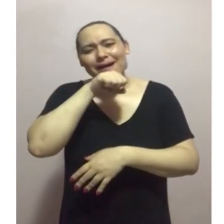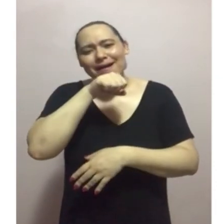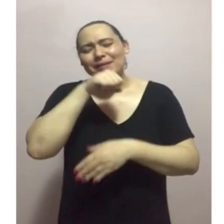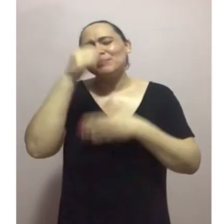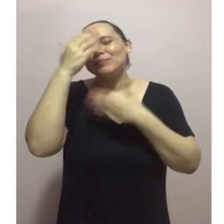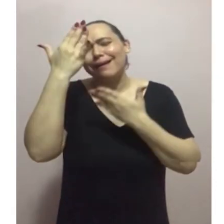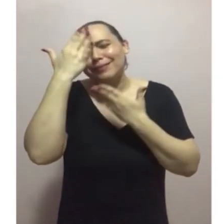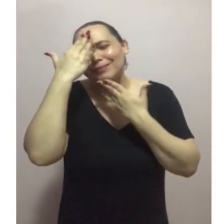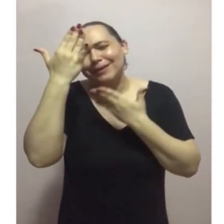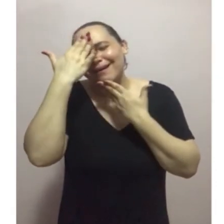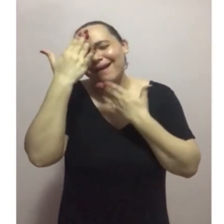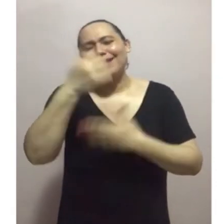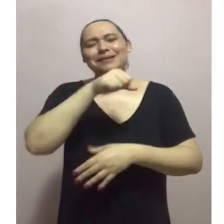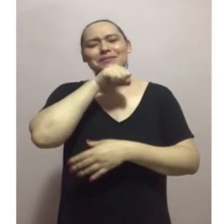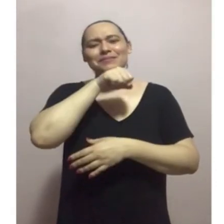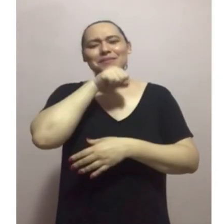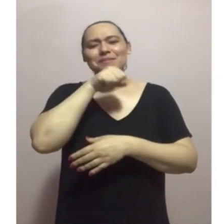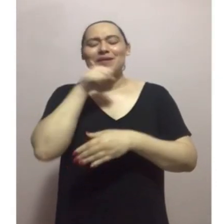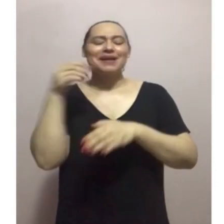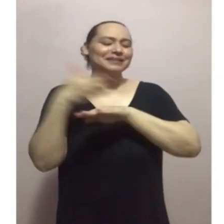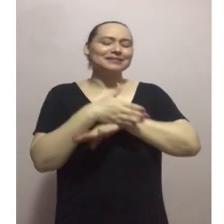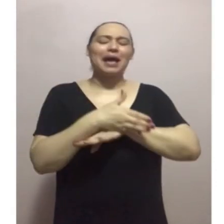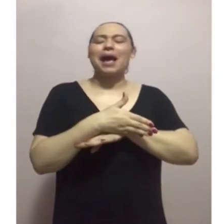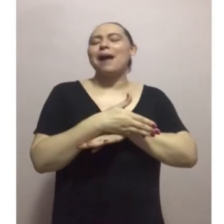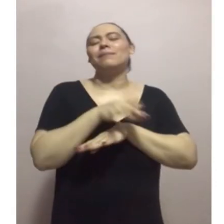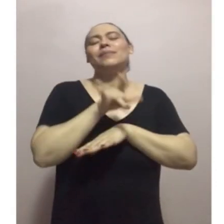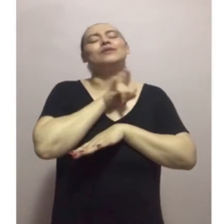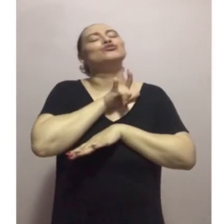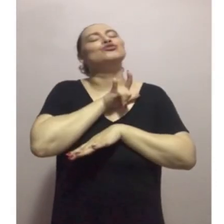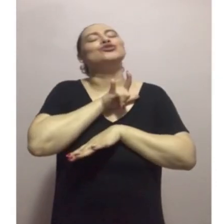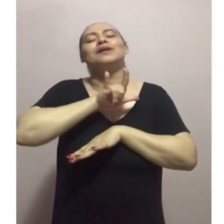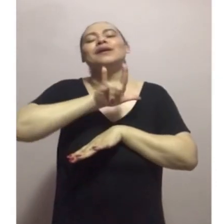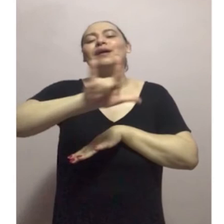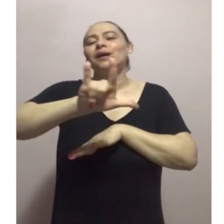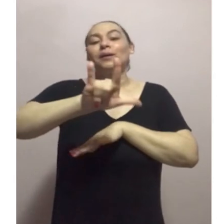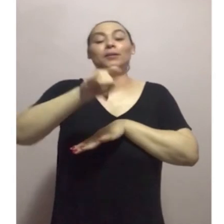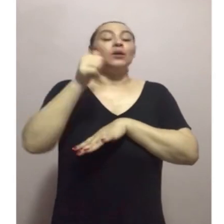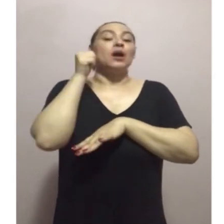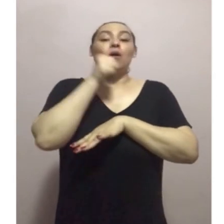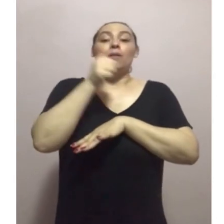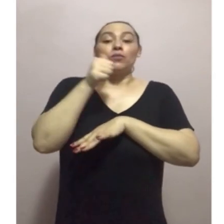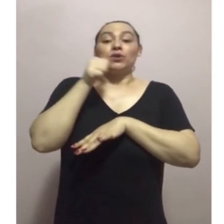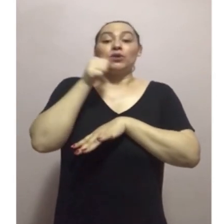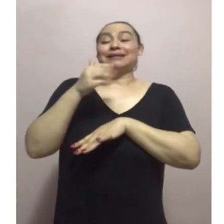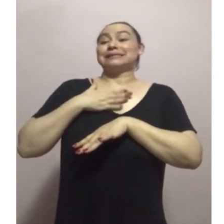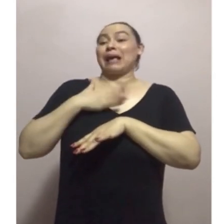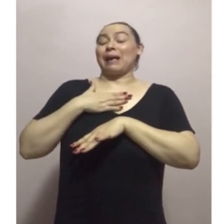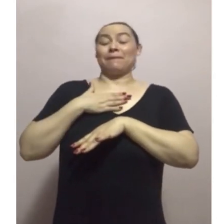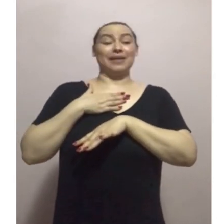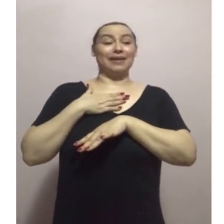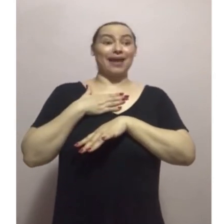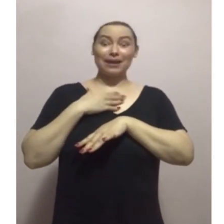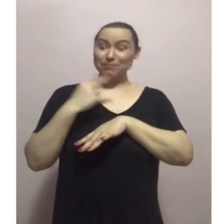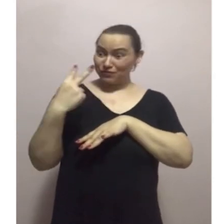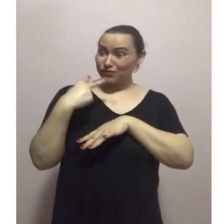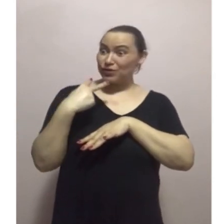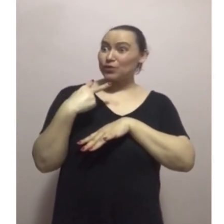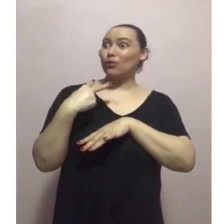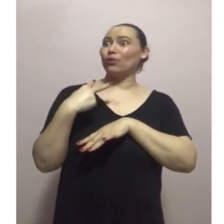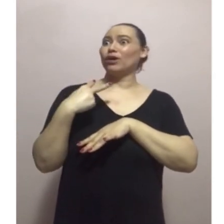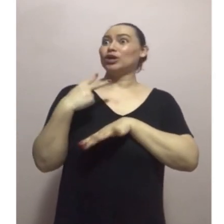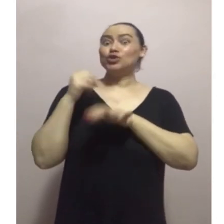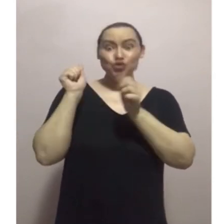um pouco seguro. Ieda Rubim, obrigada, te amo. Ela é uma mulher que me inspira, me dá tanta força. Ela viu meu desespero,